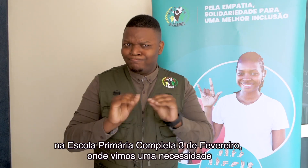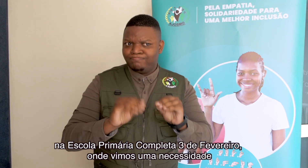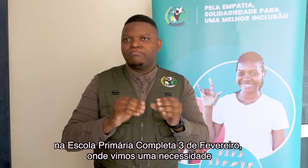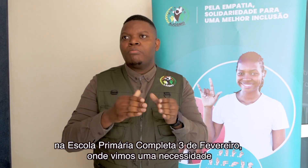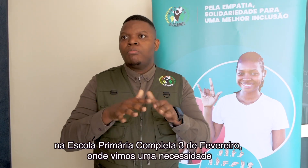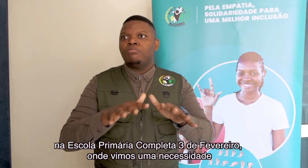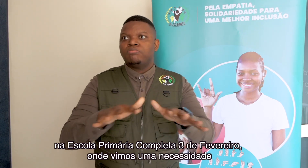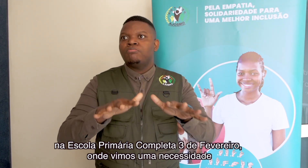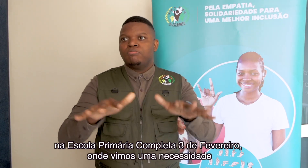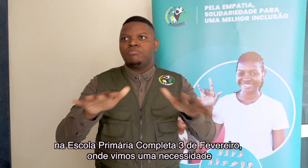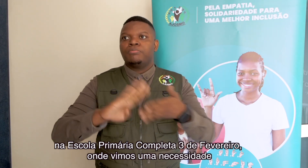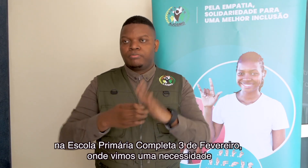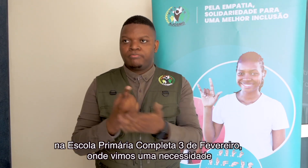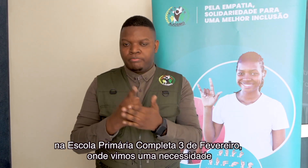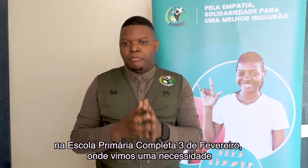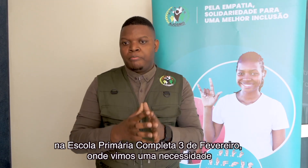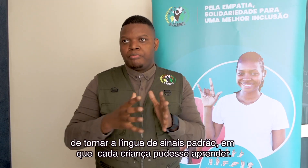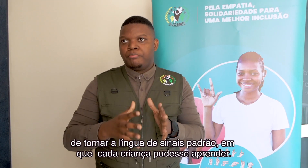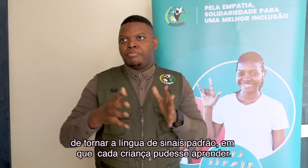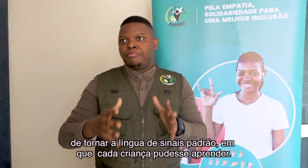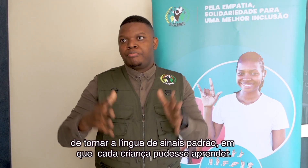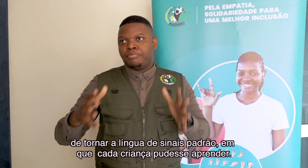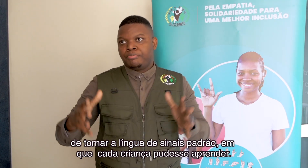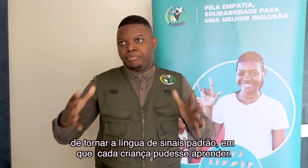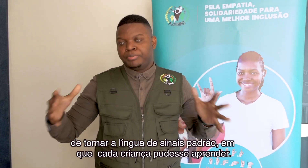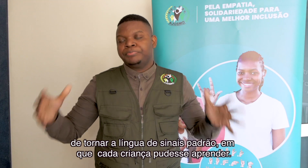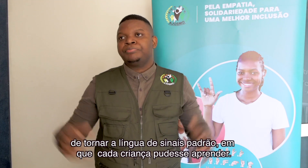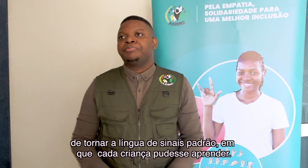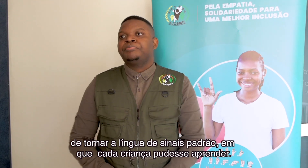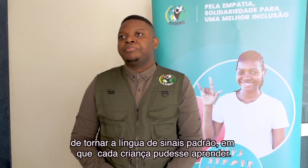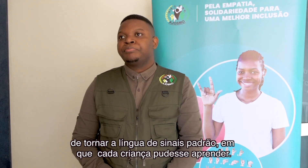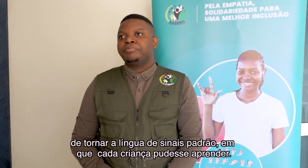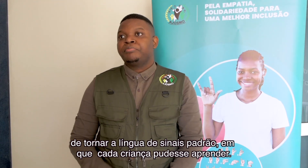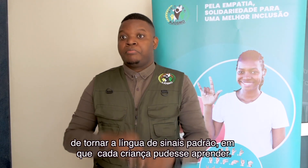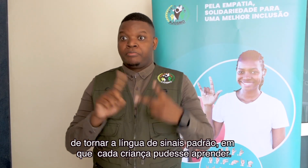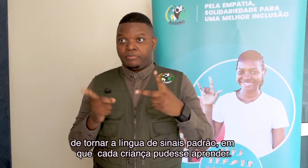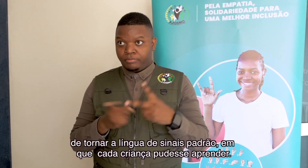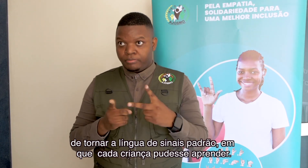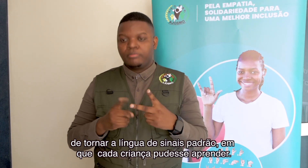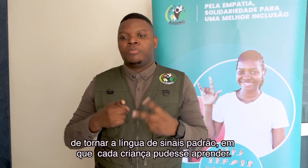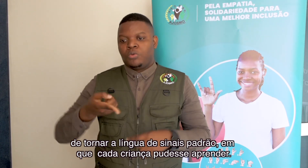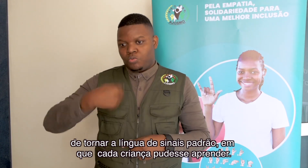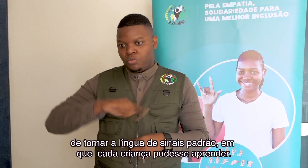de Fevereiro, onde vimos uma necessidade de tornar a língua de sinais padrão, em que cada criança pudesse aprender.